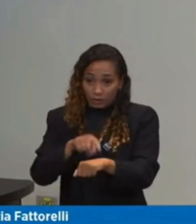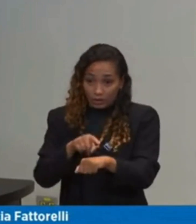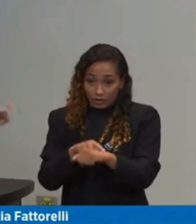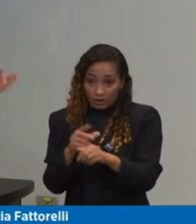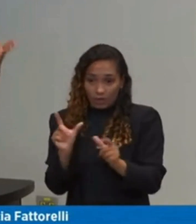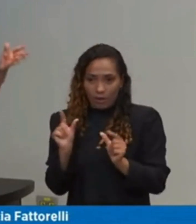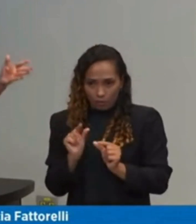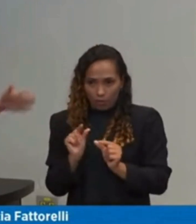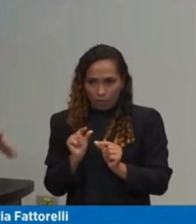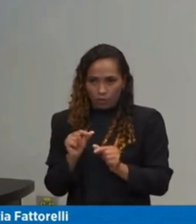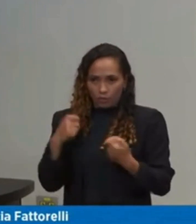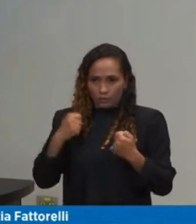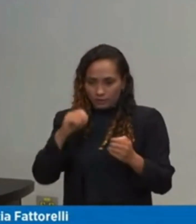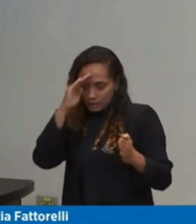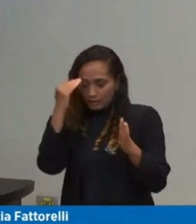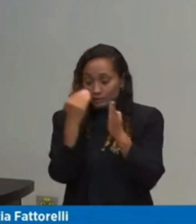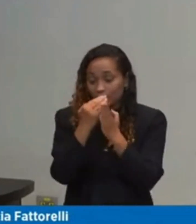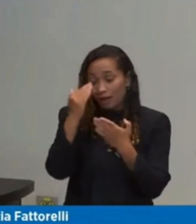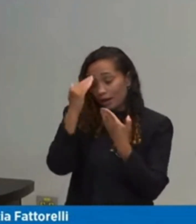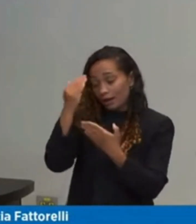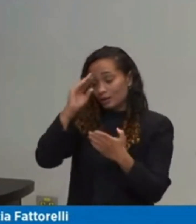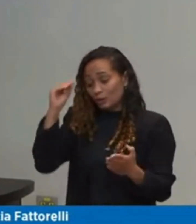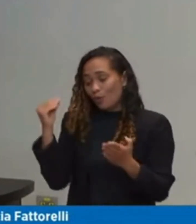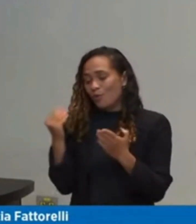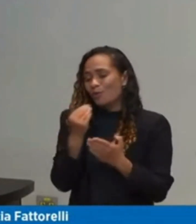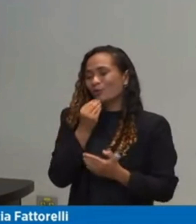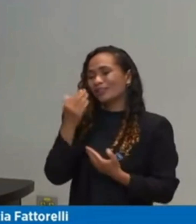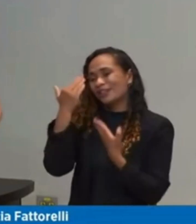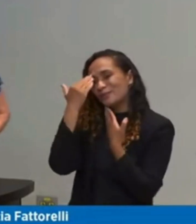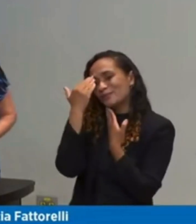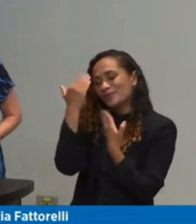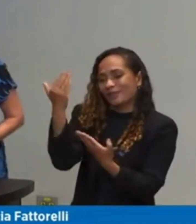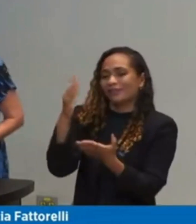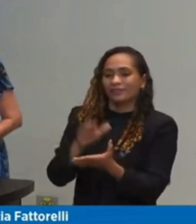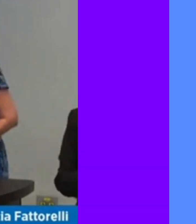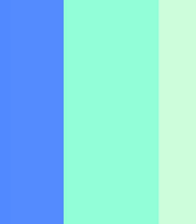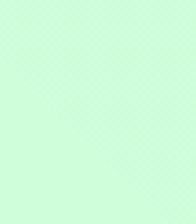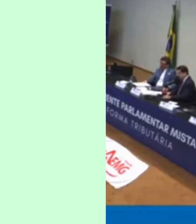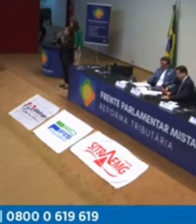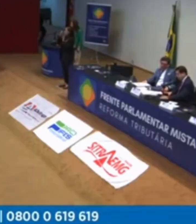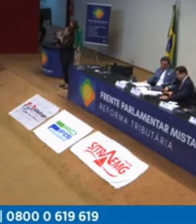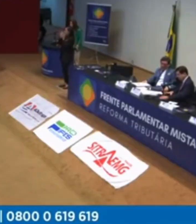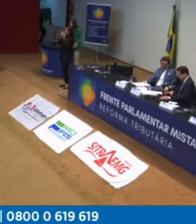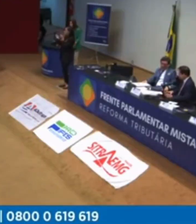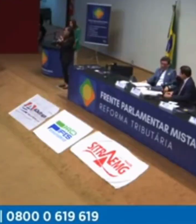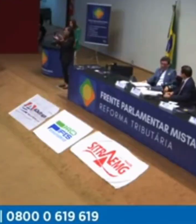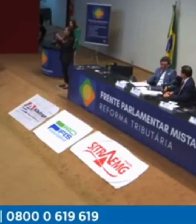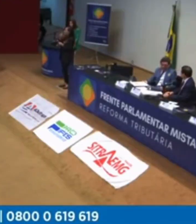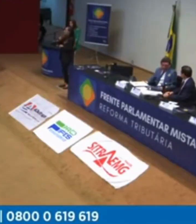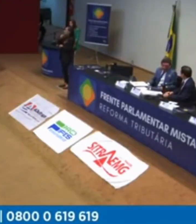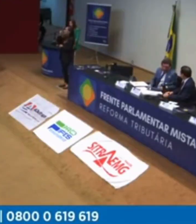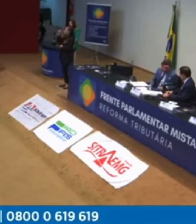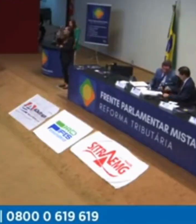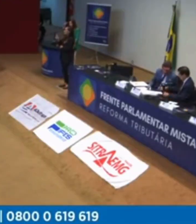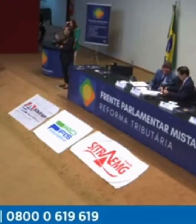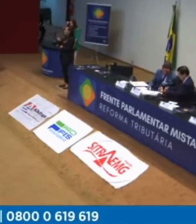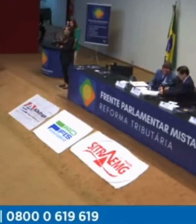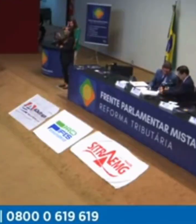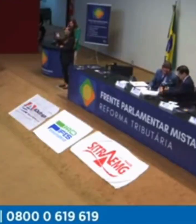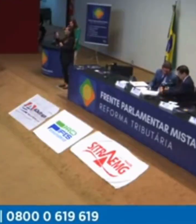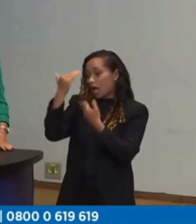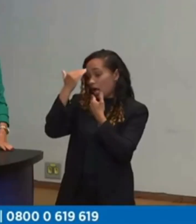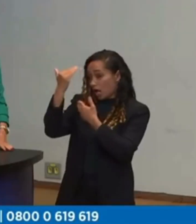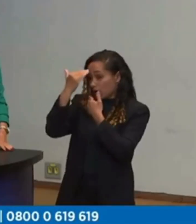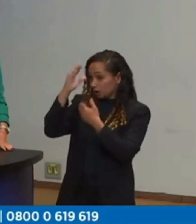preciso respeitar, agradecendo a oportunidade. Muito grata. Obrigado. Seguimos à disposição. Bom dia a todas e todos. Agradeço